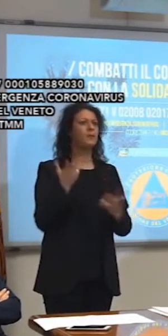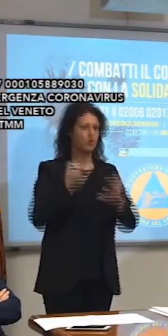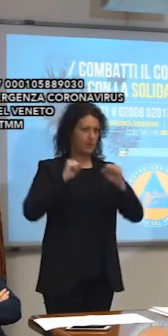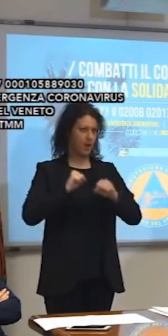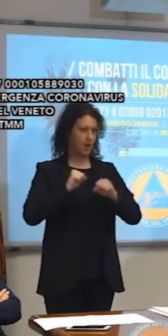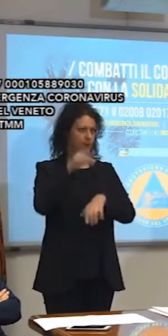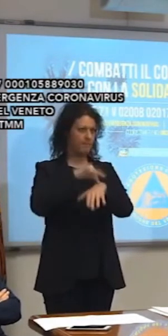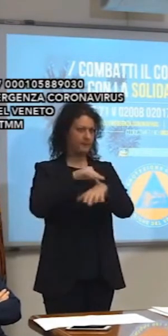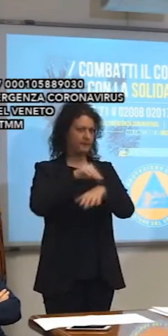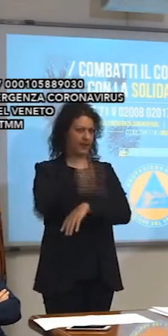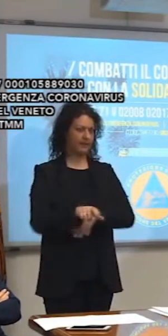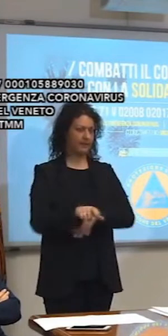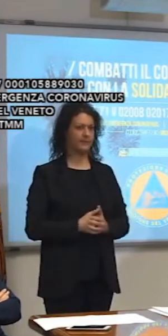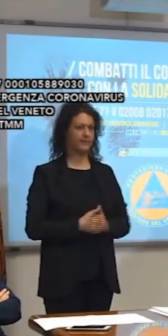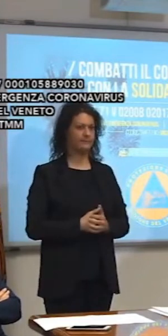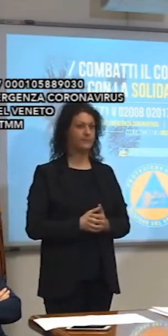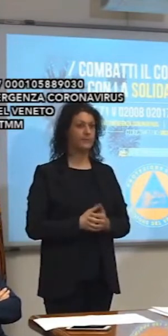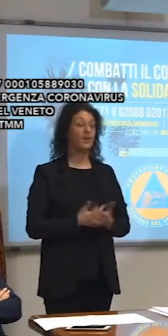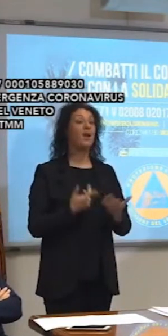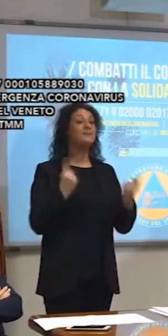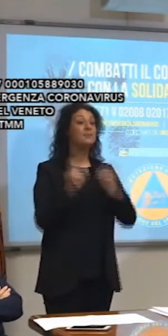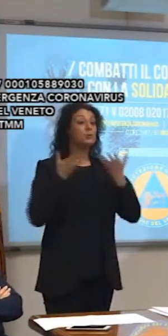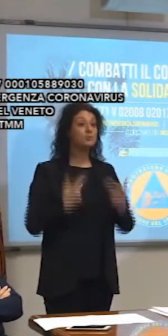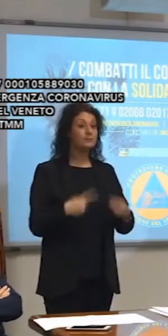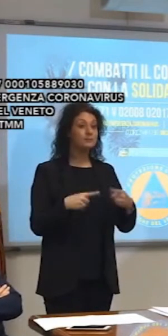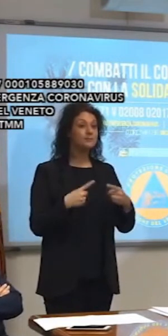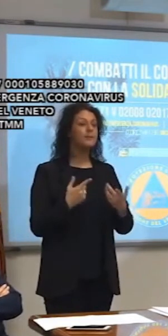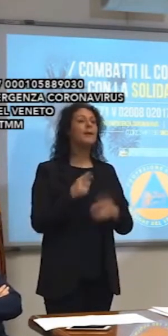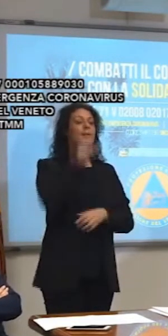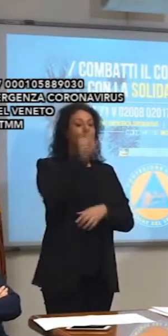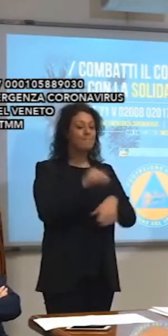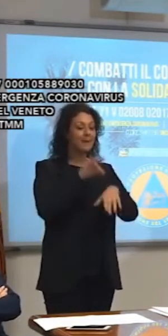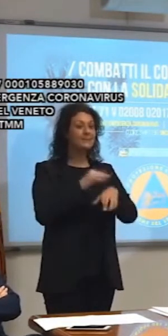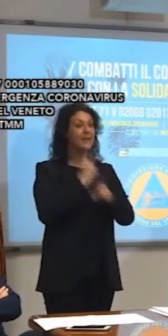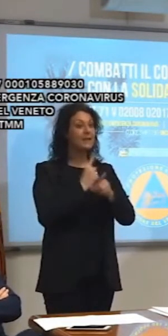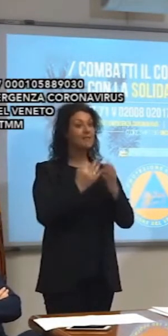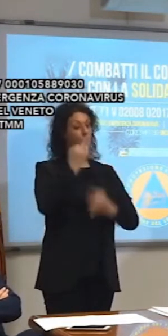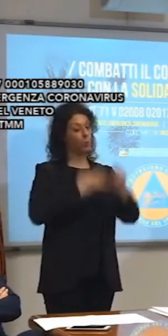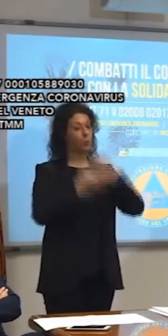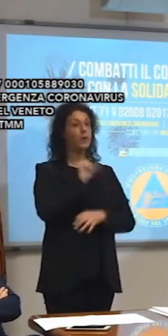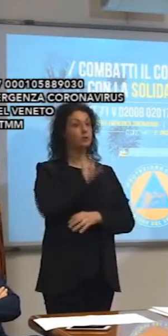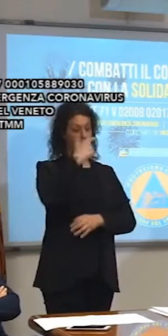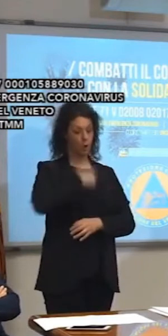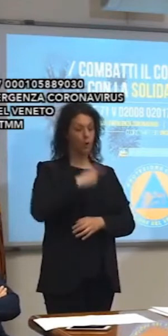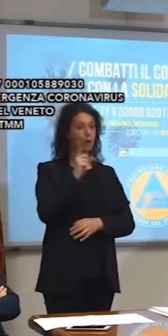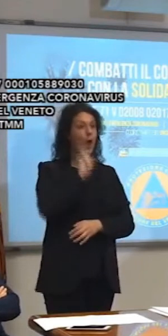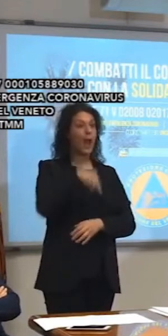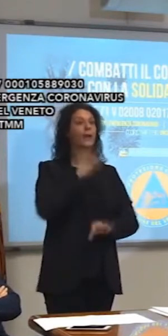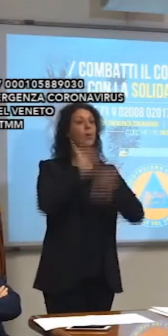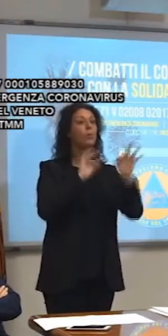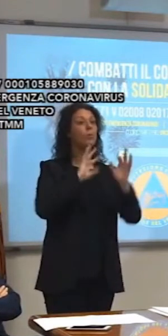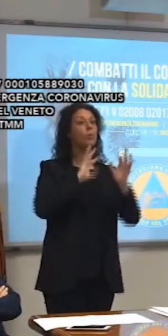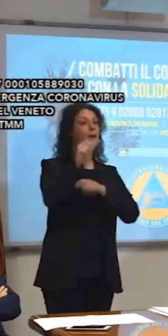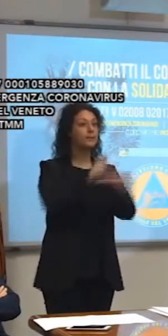il paziente non deve solo curare se stesso, ma deve anche curare la salute degli altri, perché i nostri